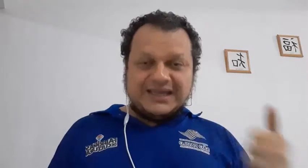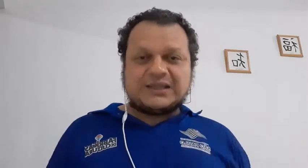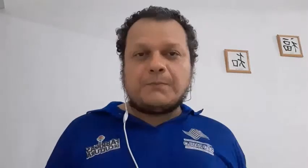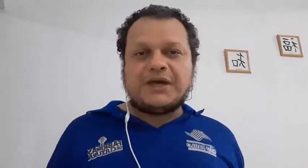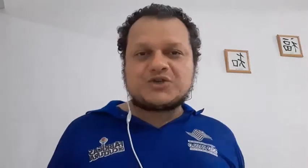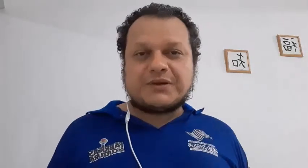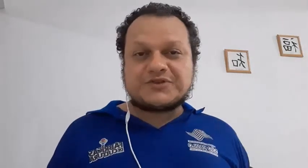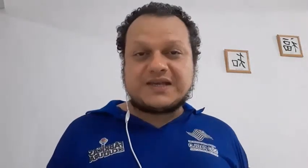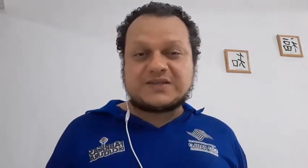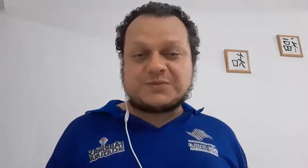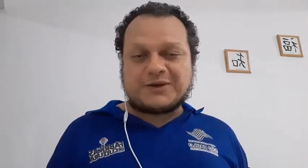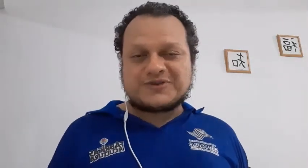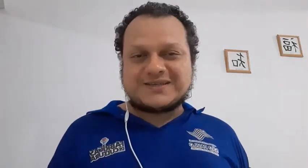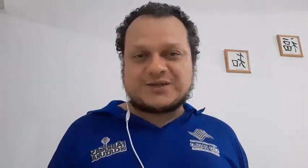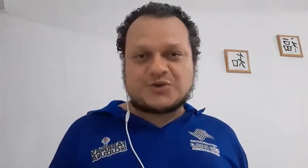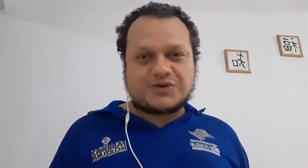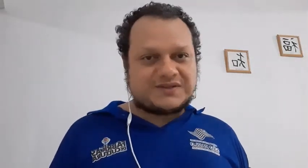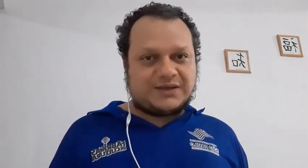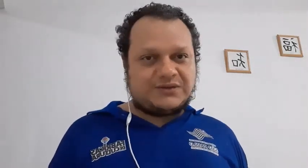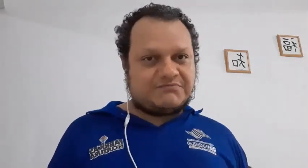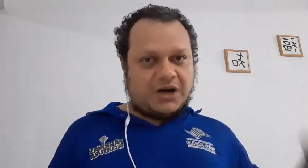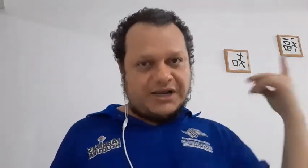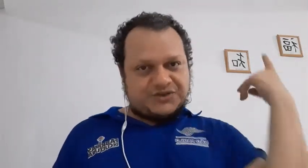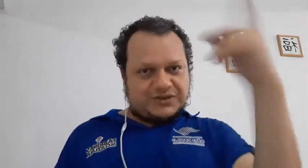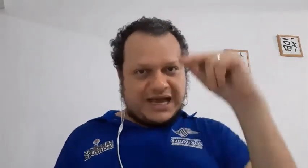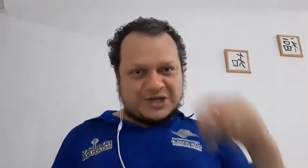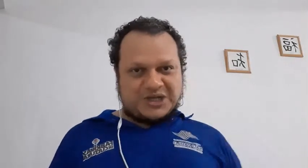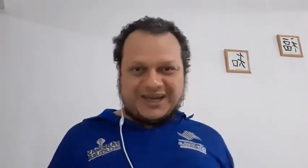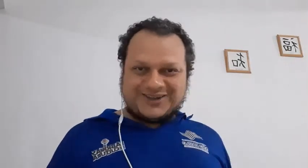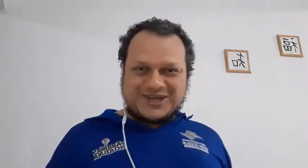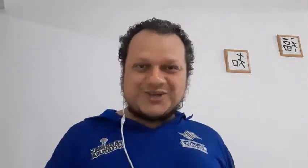Um beijo para vocês, espero que vocês estejam gostando e bora estudar, gente!